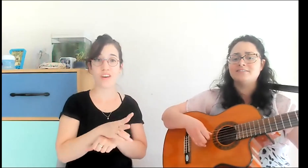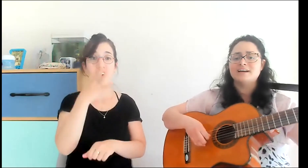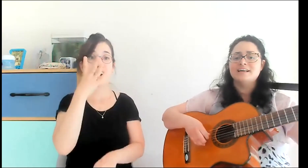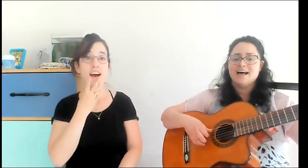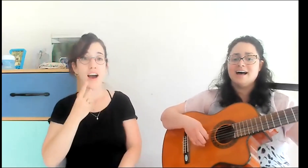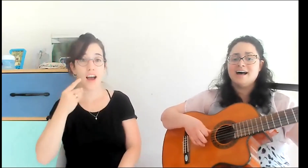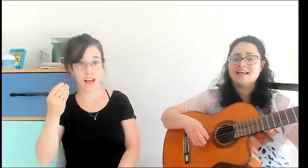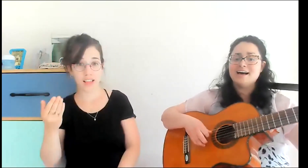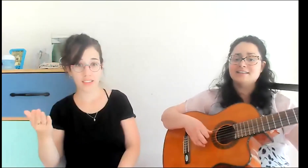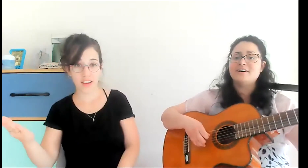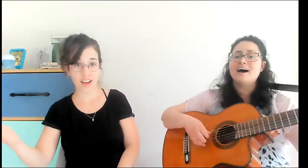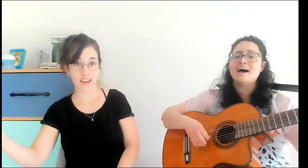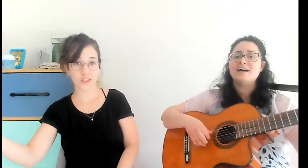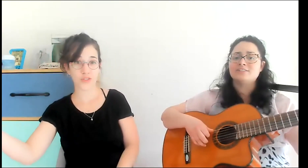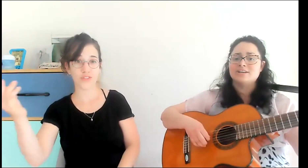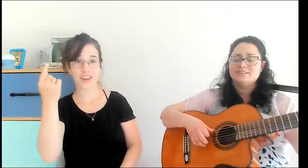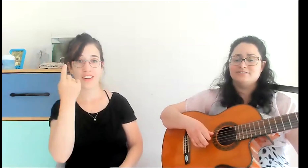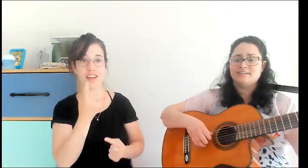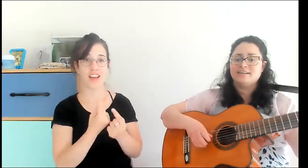הטוב, על הדבש ועל